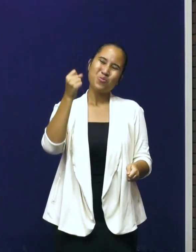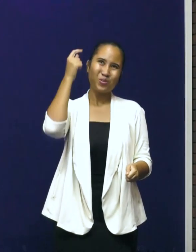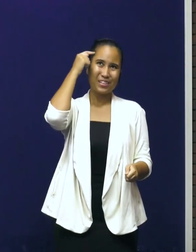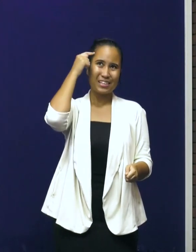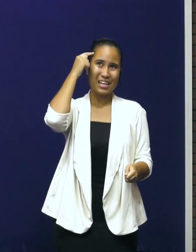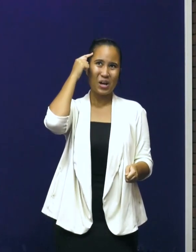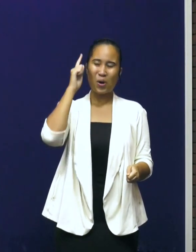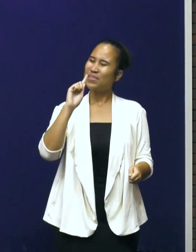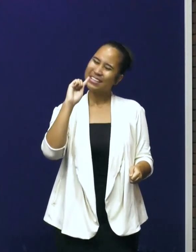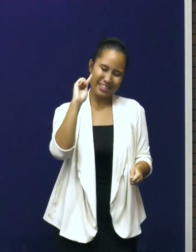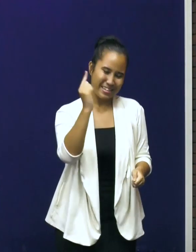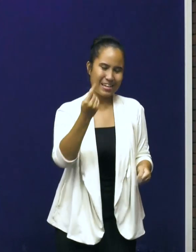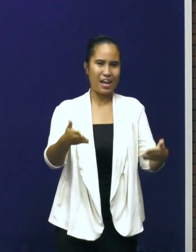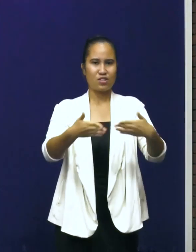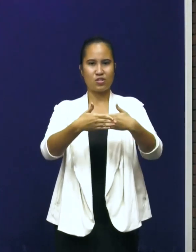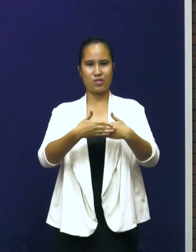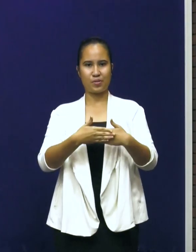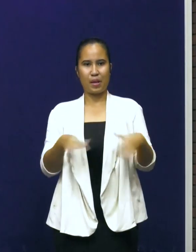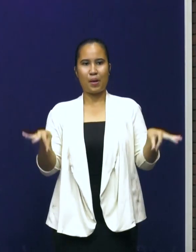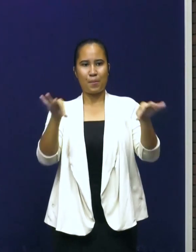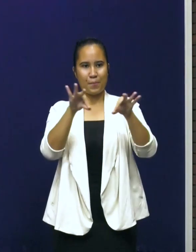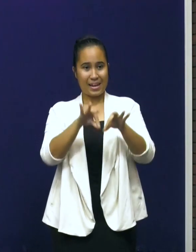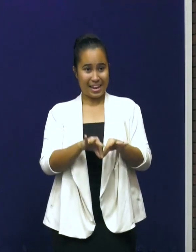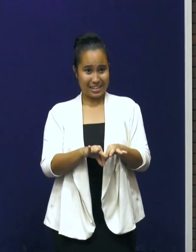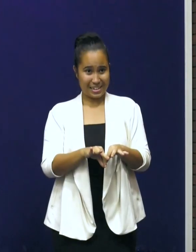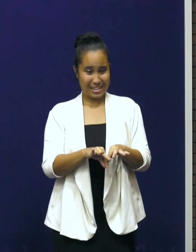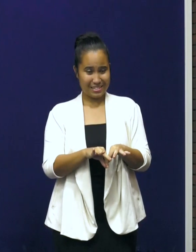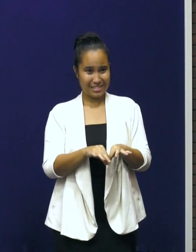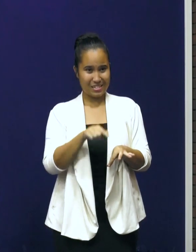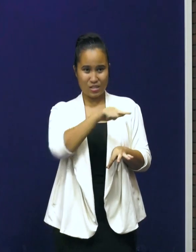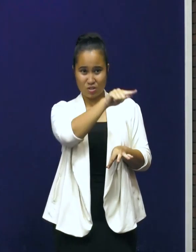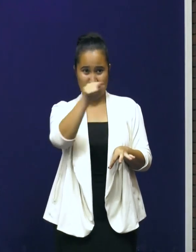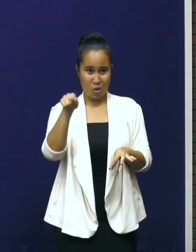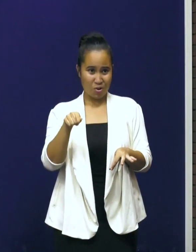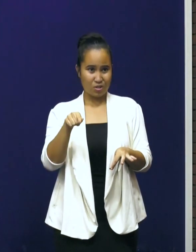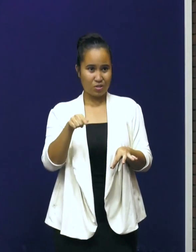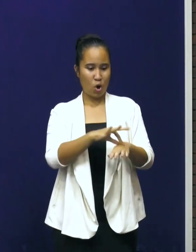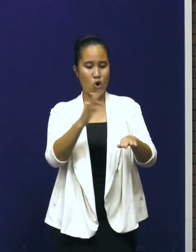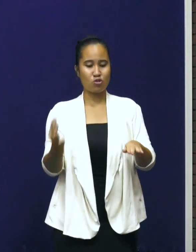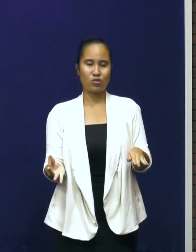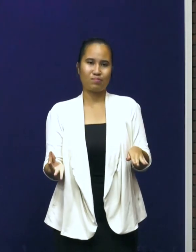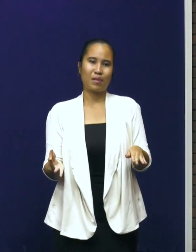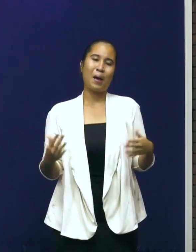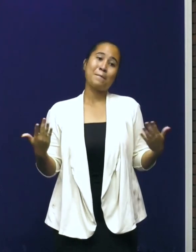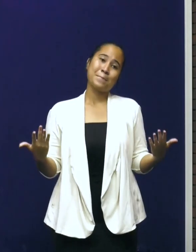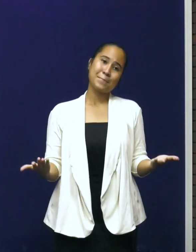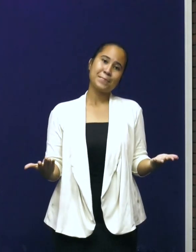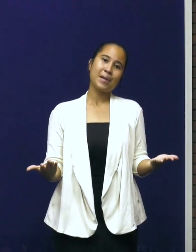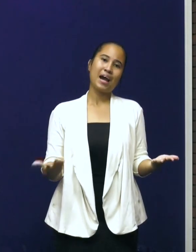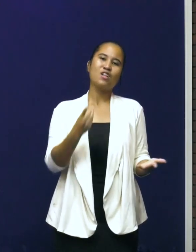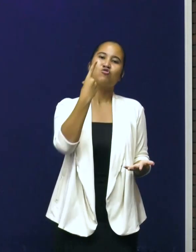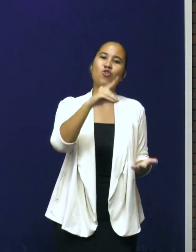het belangrijkste aspect, dat is de volksgezondheid. Maar daarnaast, als duizenden mensen geen inkomen hebben